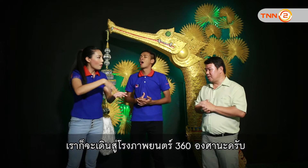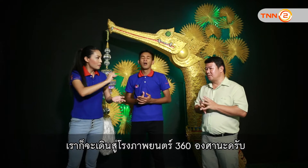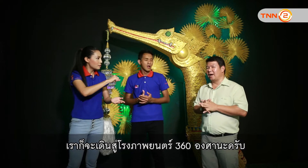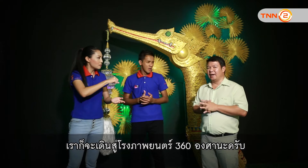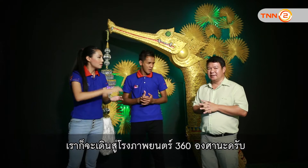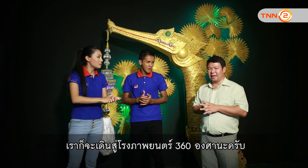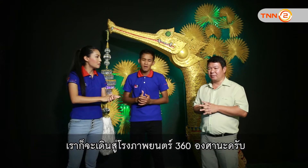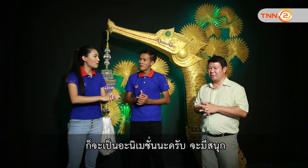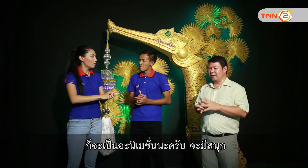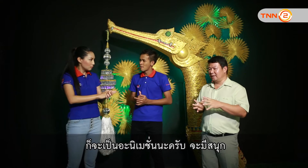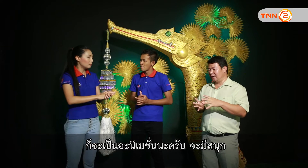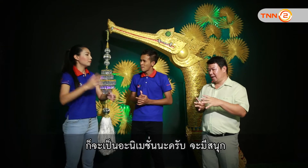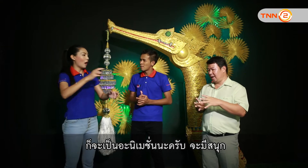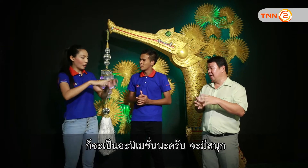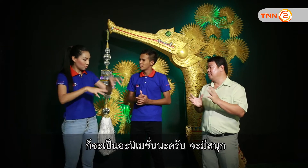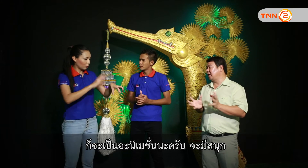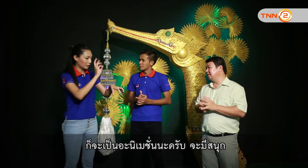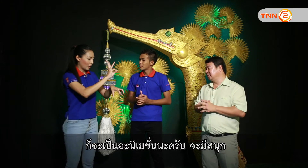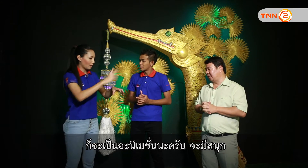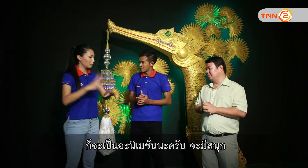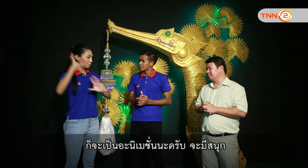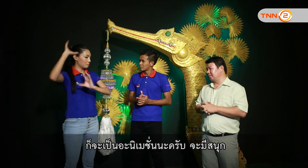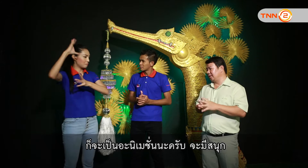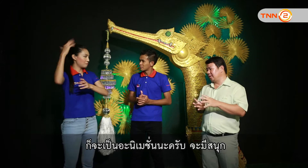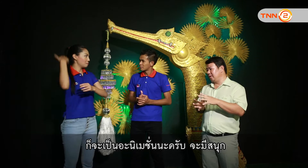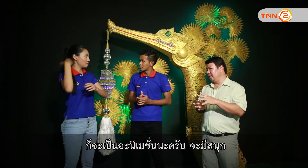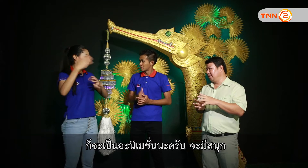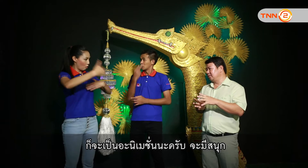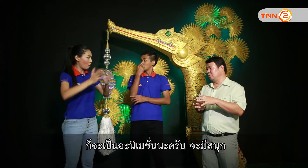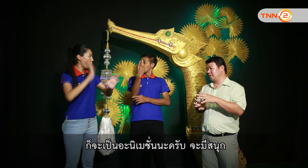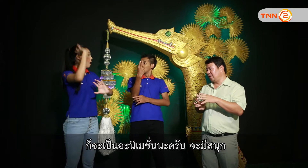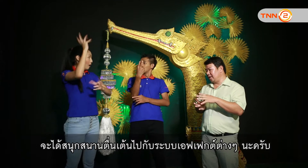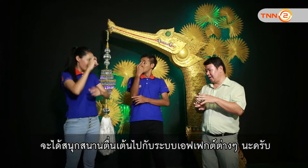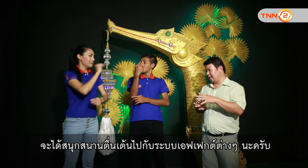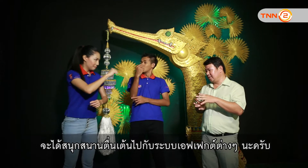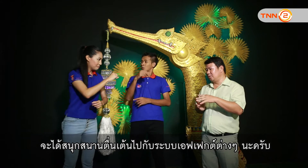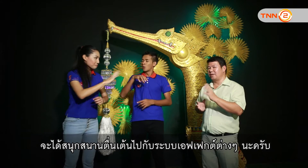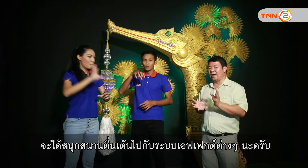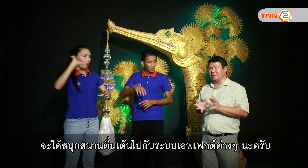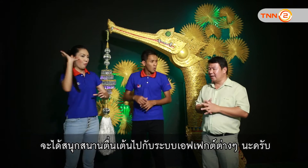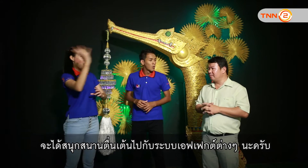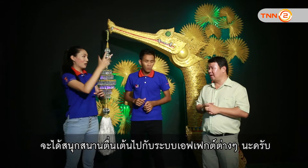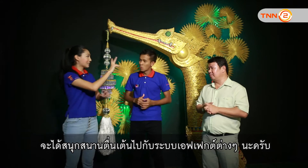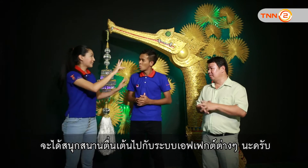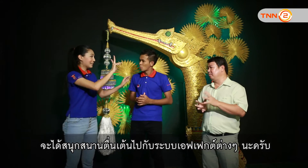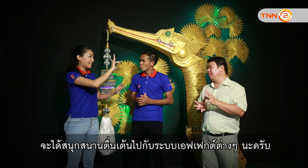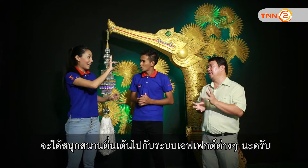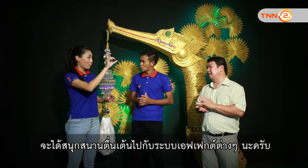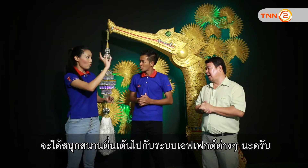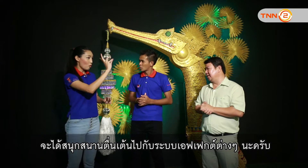องศานะครับก็จะเป็นแอนิเมชันนะครับจะมีสนุกจะได้สนุกสนานตื่นเต้นไปกับระบบเอฟเฟคต่างๆน